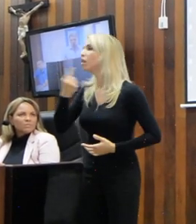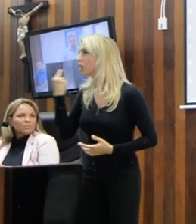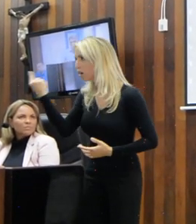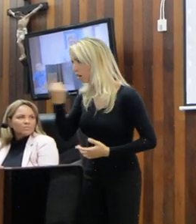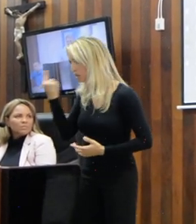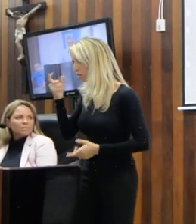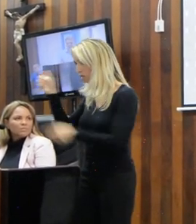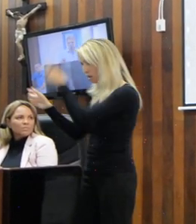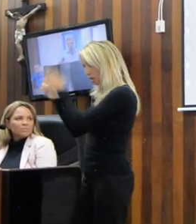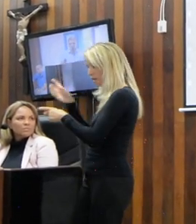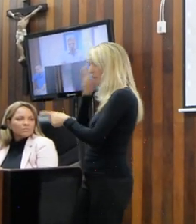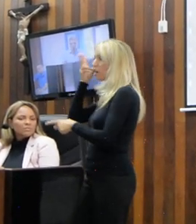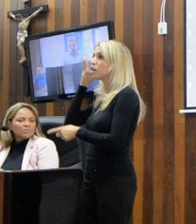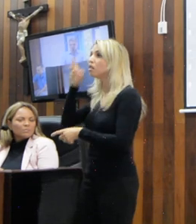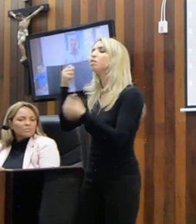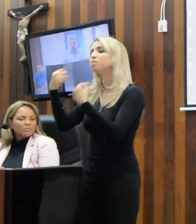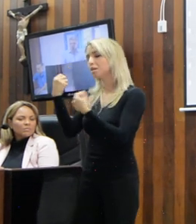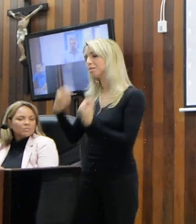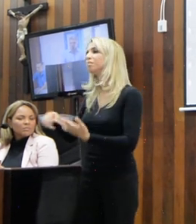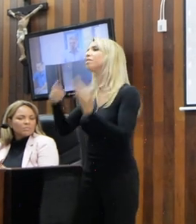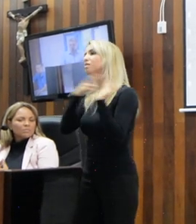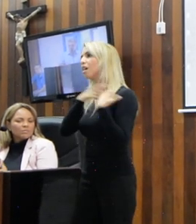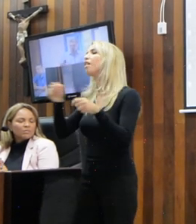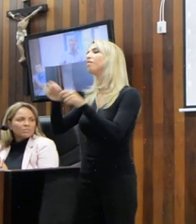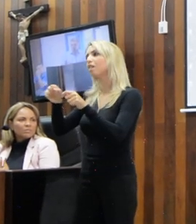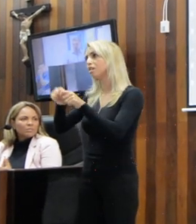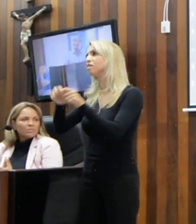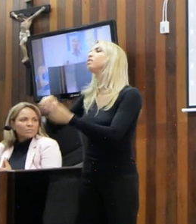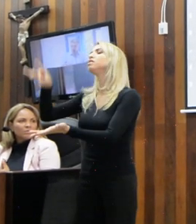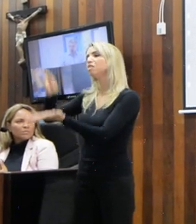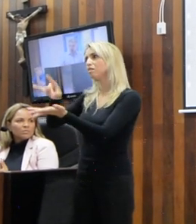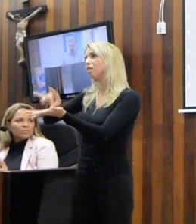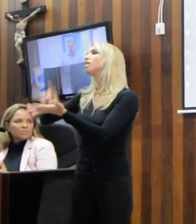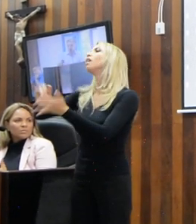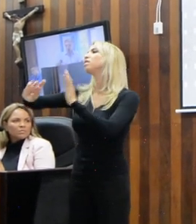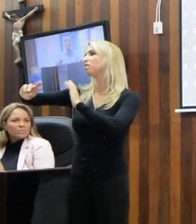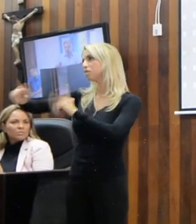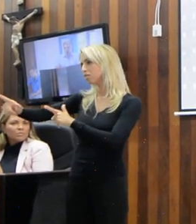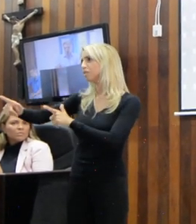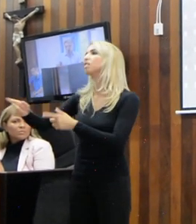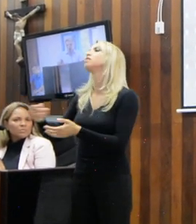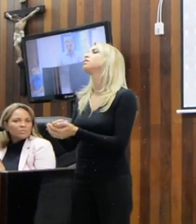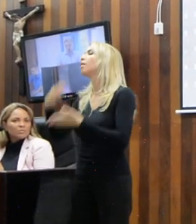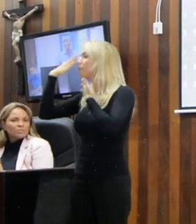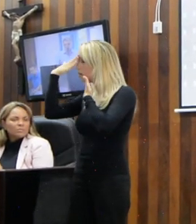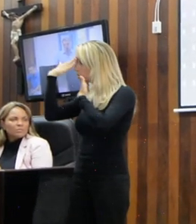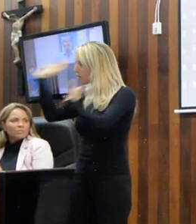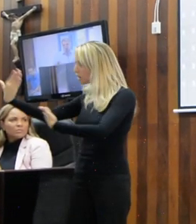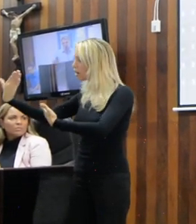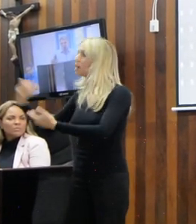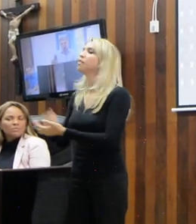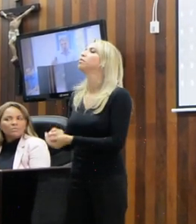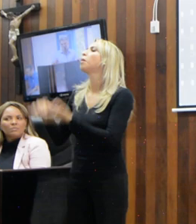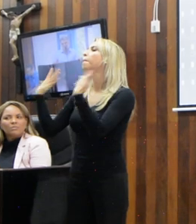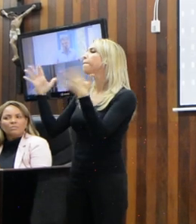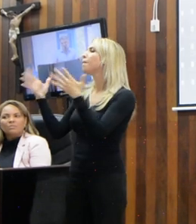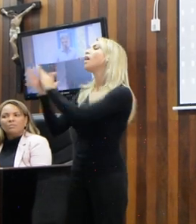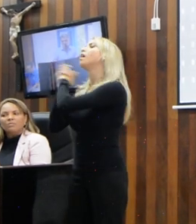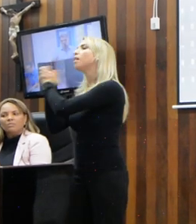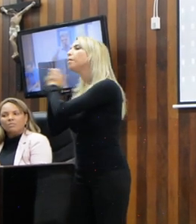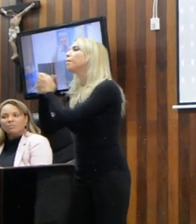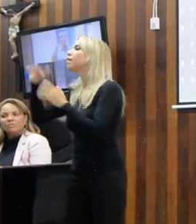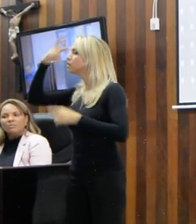que representá-los e temos que fazer valer os nossos mandatos. Muito obrigado, senhor presidente, parabéns aos